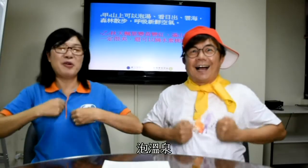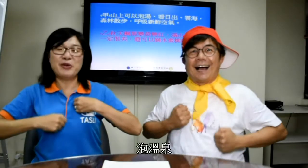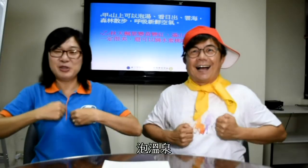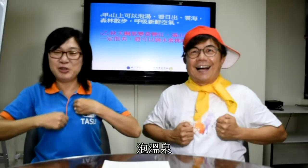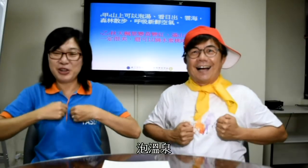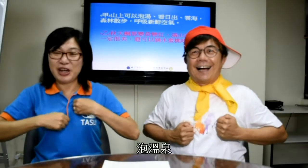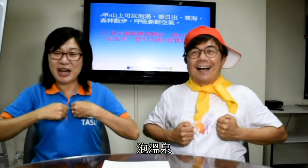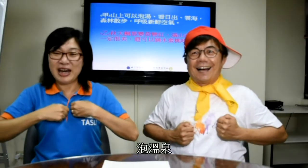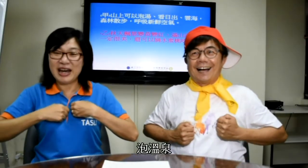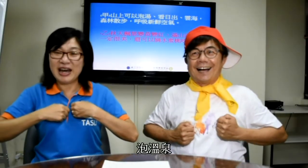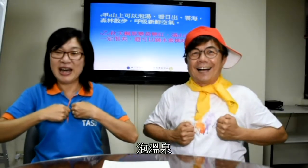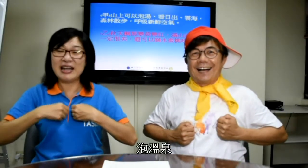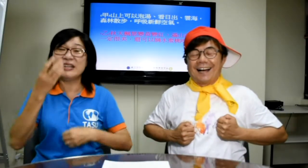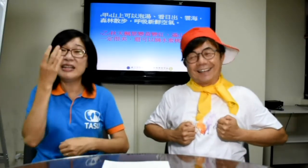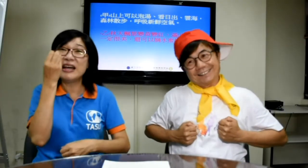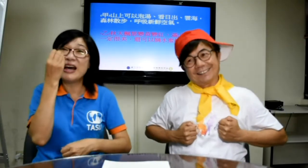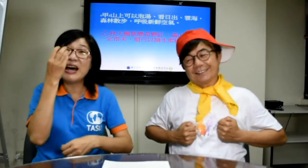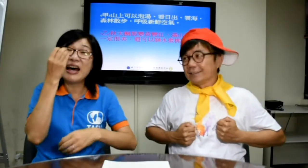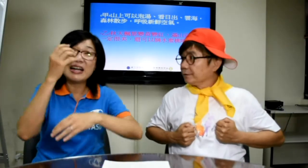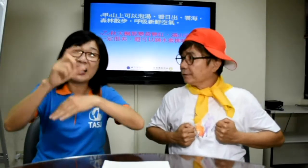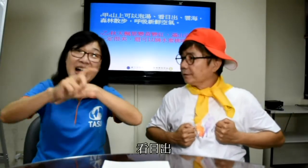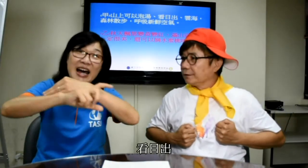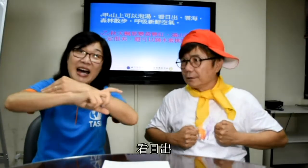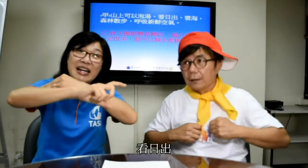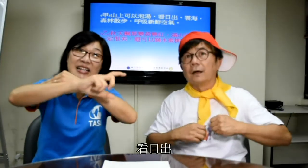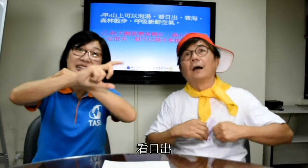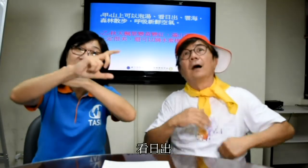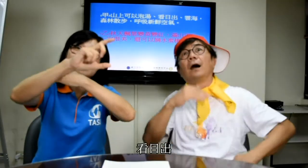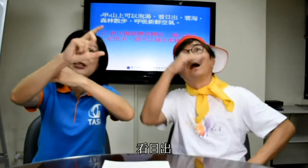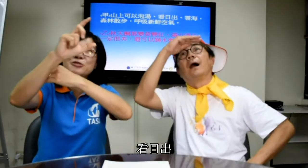温泉，看日出，